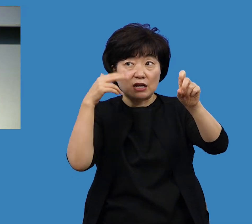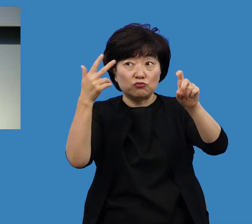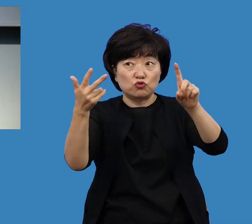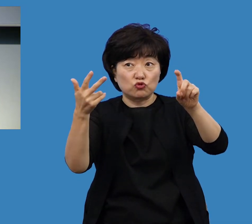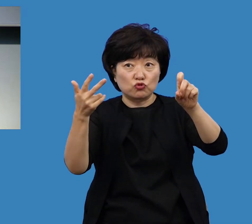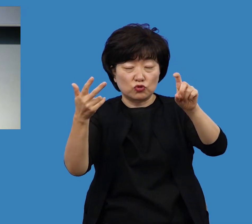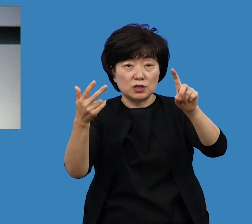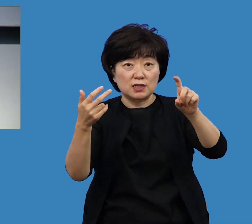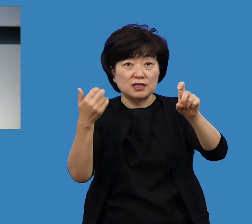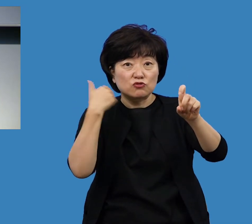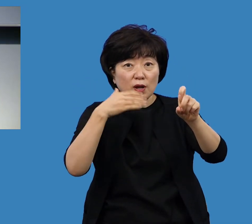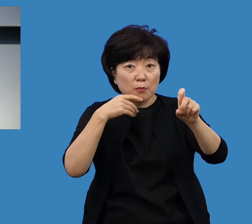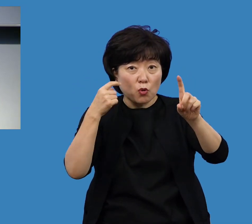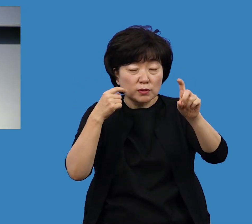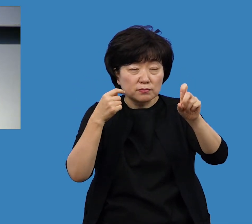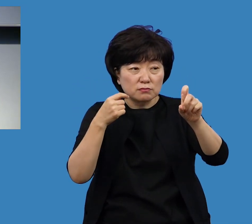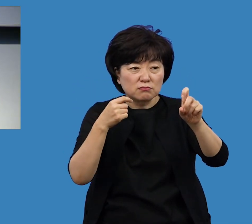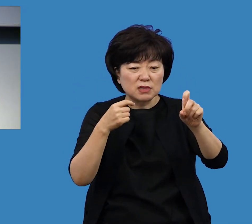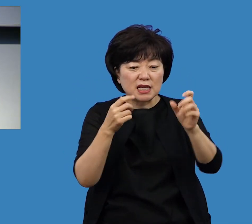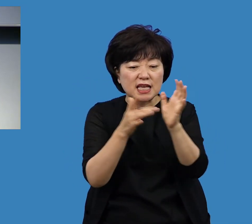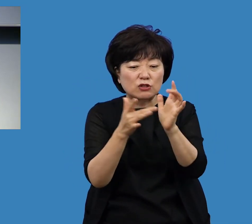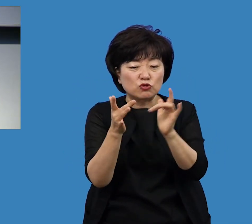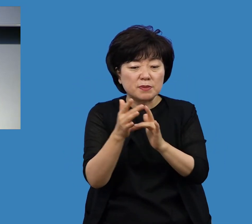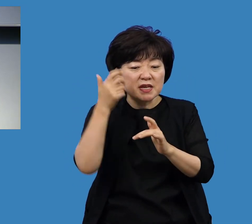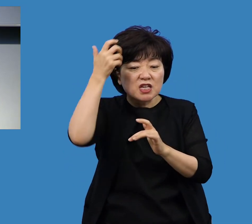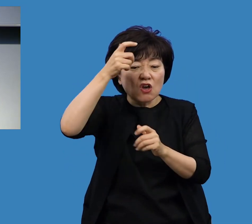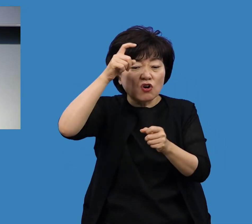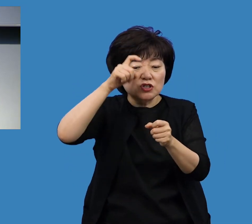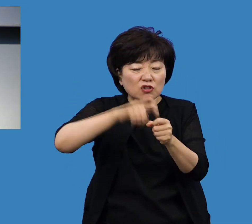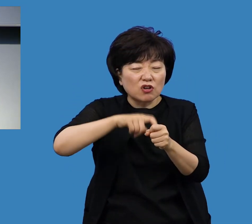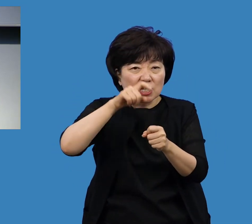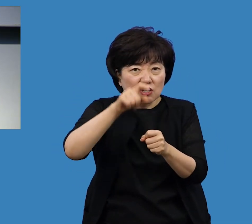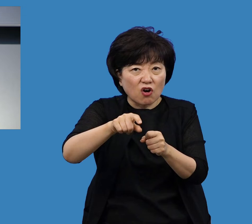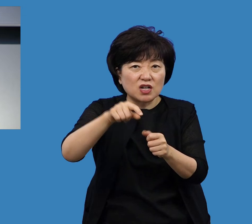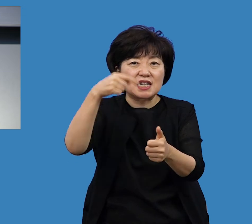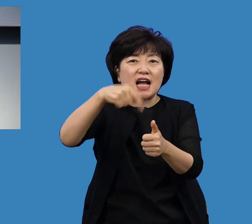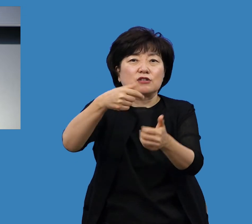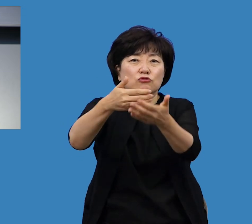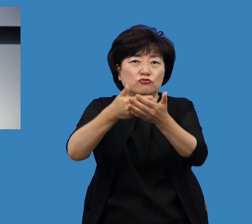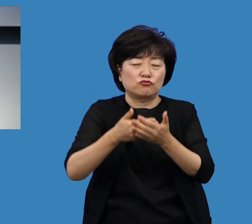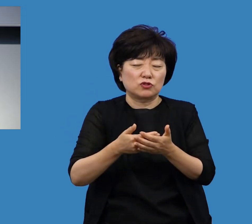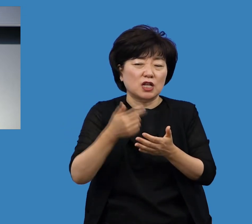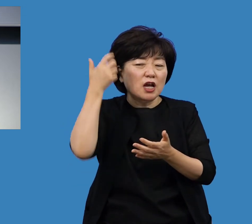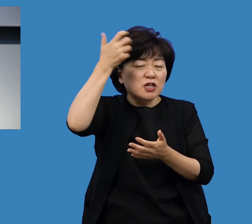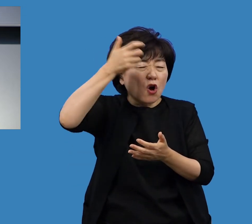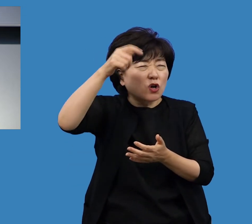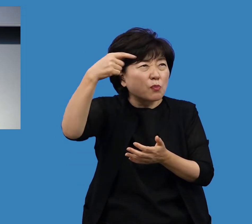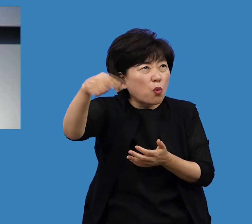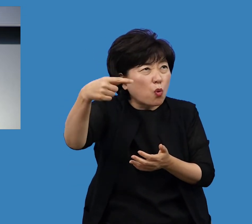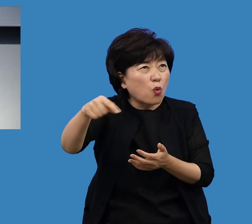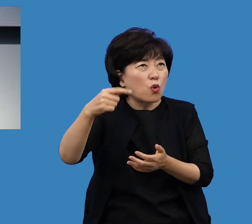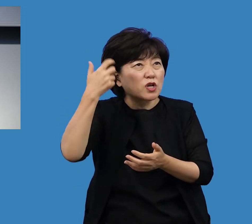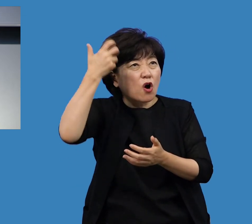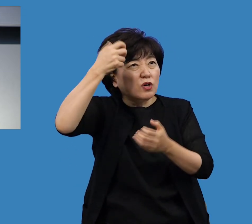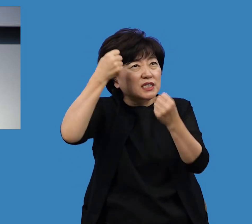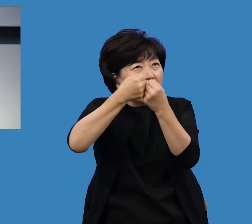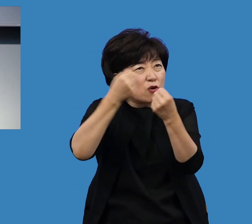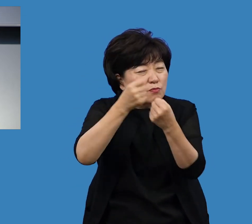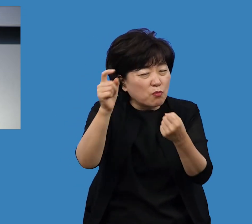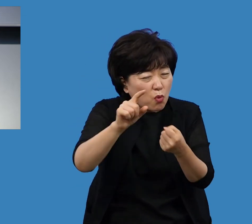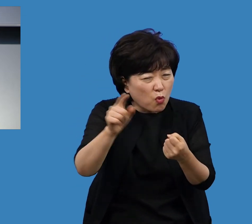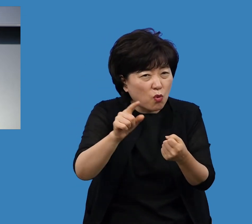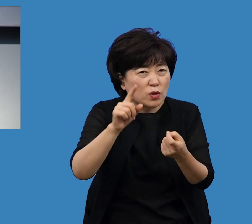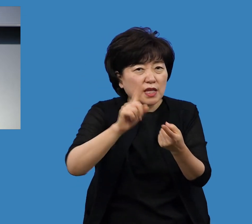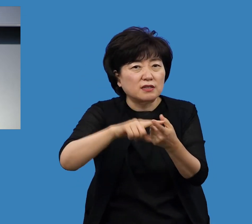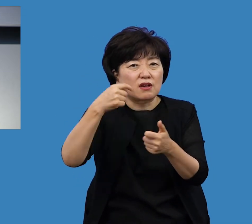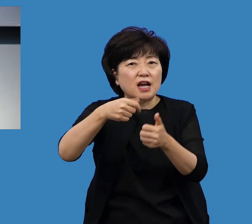예수님께서 영적인 것에 대해서 쭉 가르치신 장이에요. 쭉 영적인 것이 무엇이고 영적인 싸움을 어떻게 해야 되고 그것을 쭉